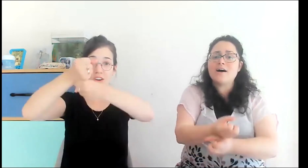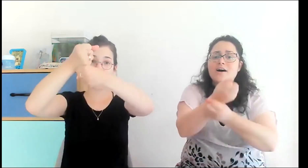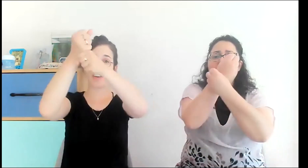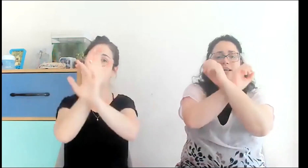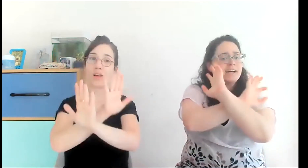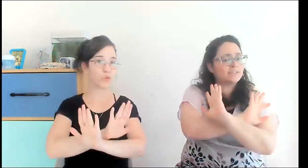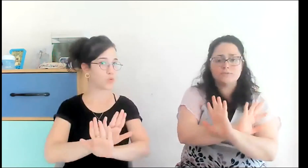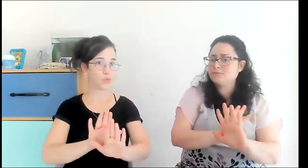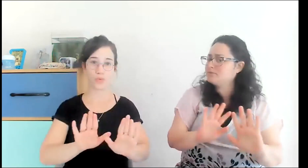הכל נטוע,